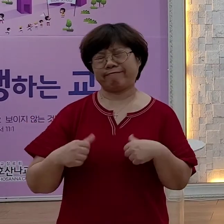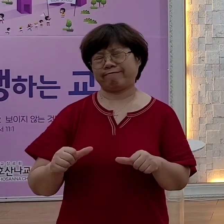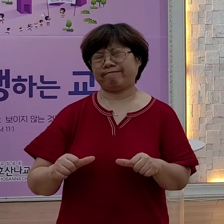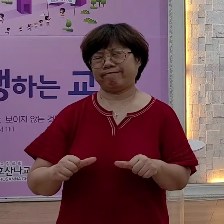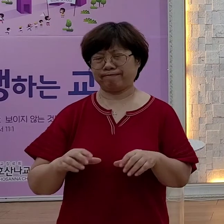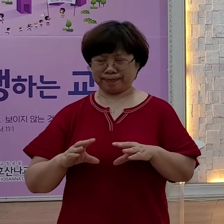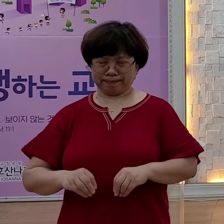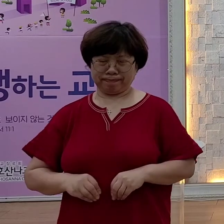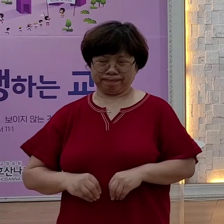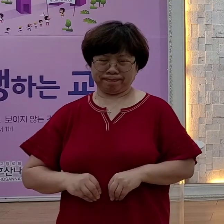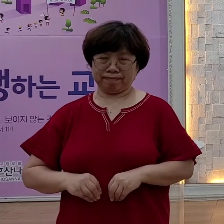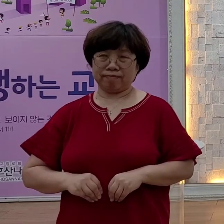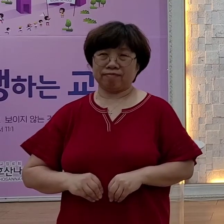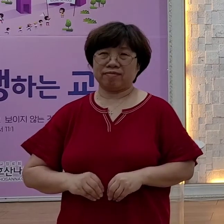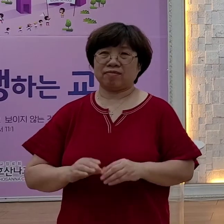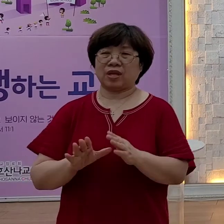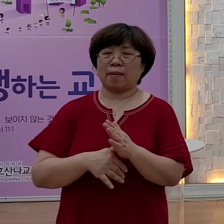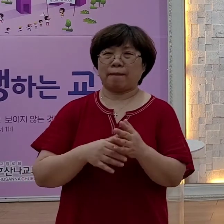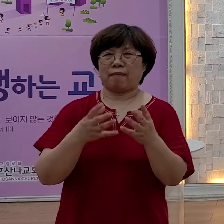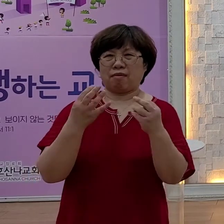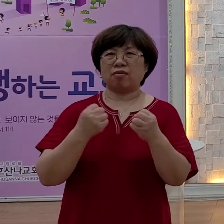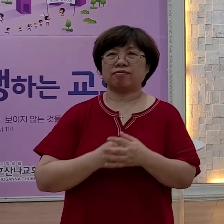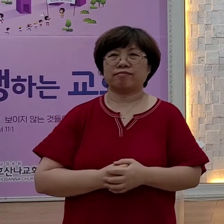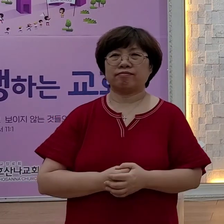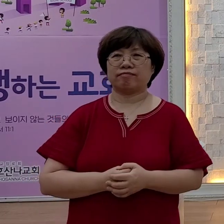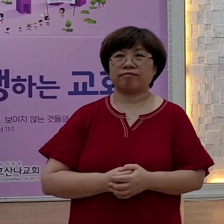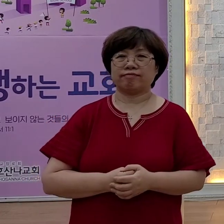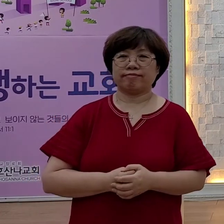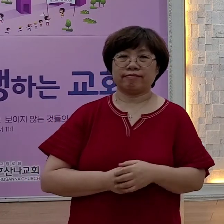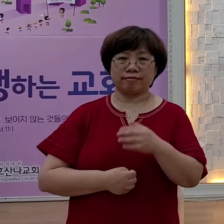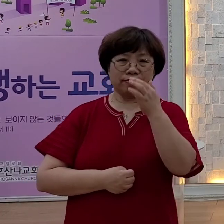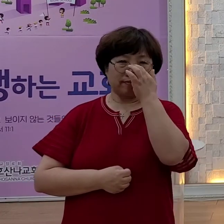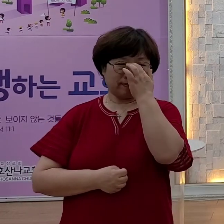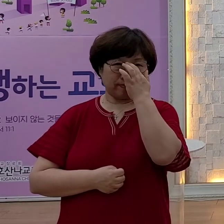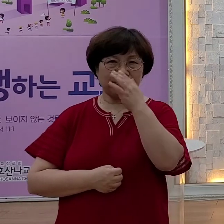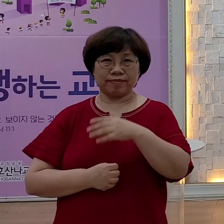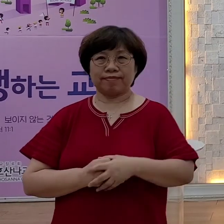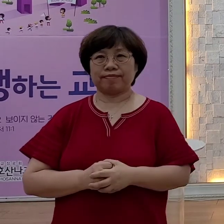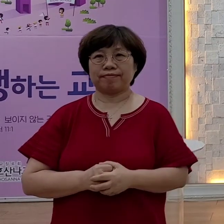안 할게요. 이런 분도 계시더라고요.